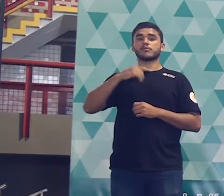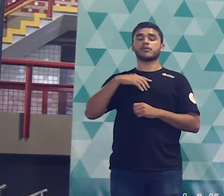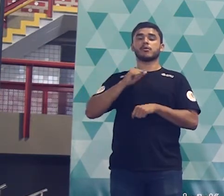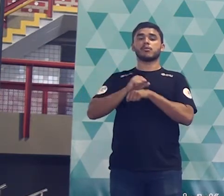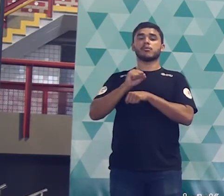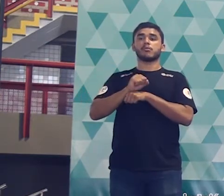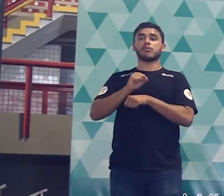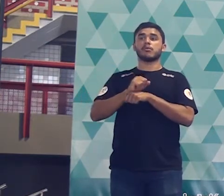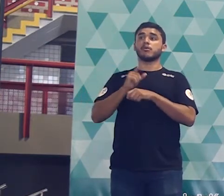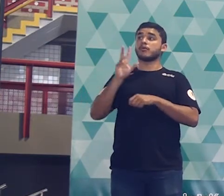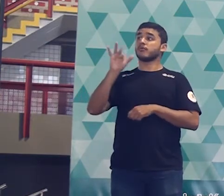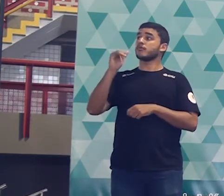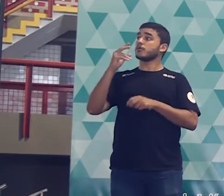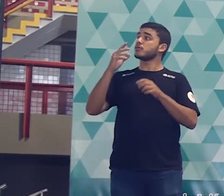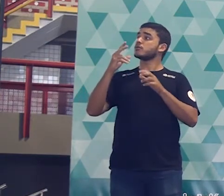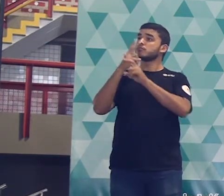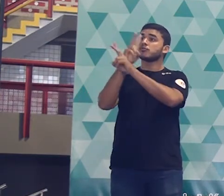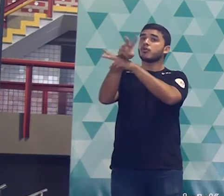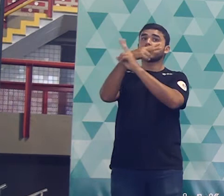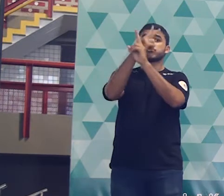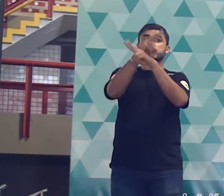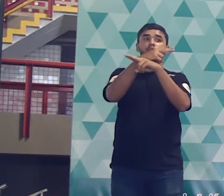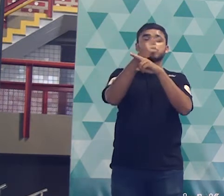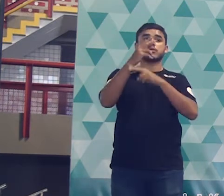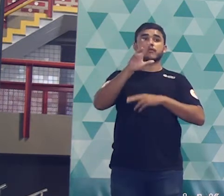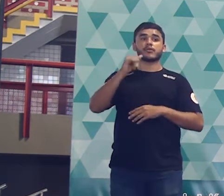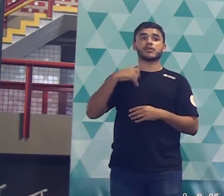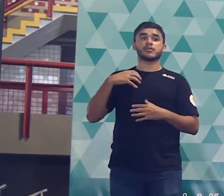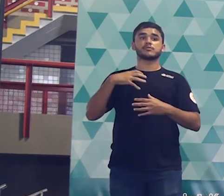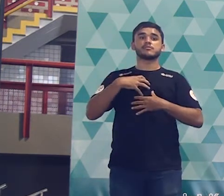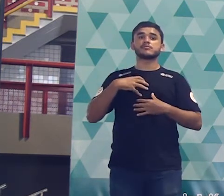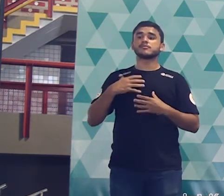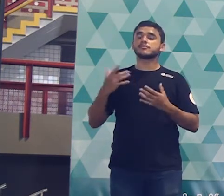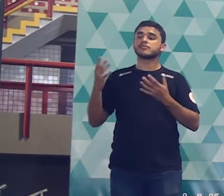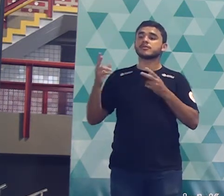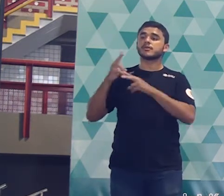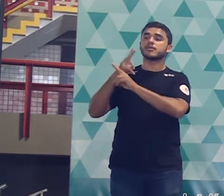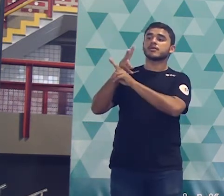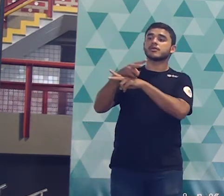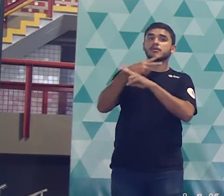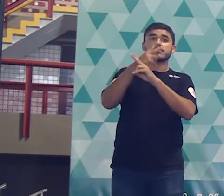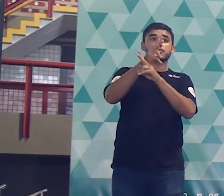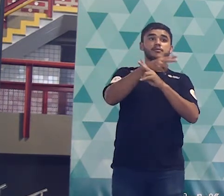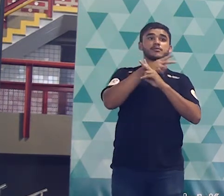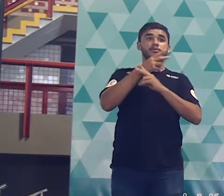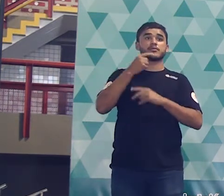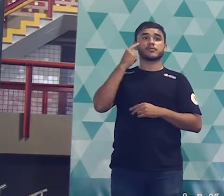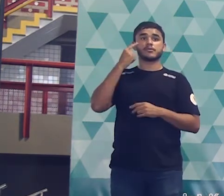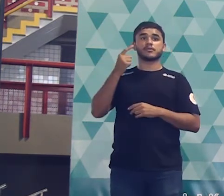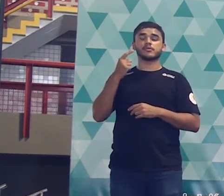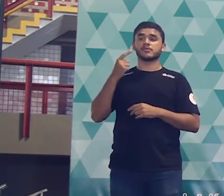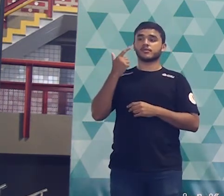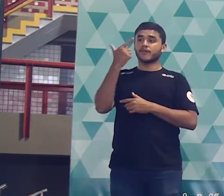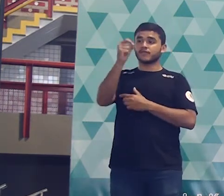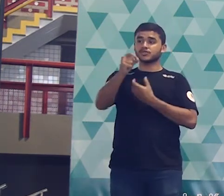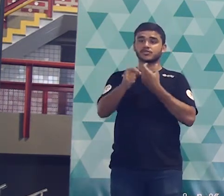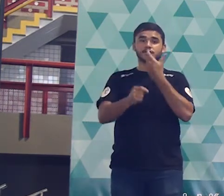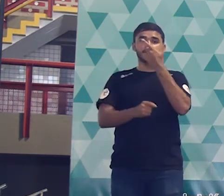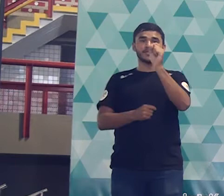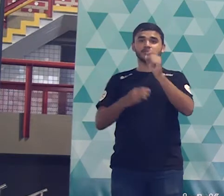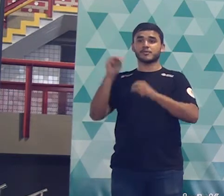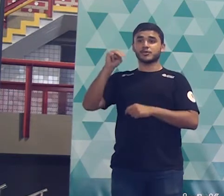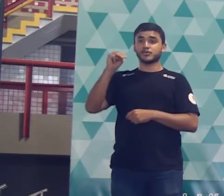Até porque aqui tem uma circulação bacana de ar. Vocês estão sentindo esse ventinho que passa de vez em quando? De 20 em 20 minutos ele